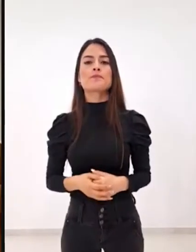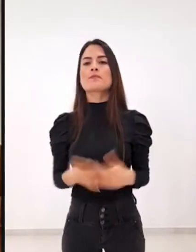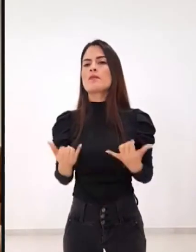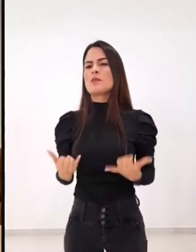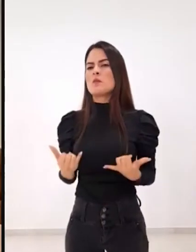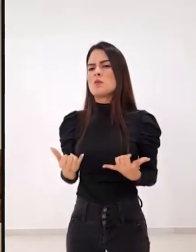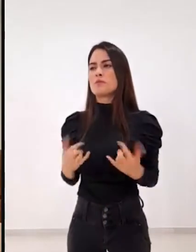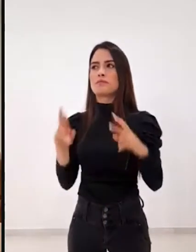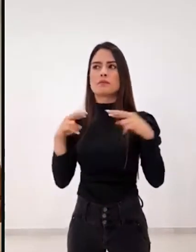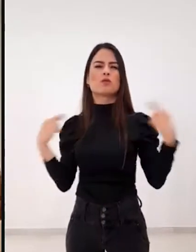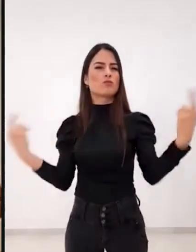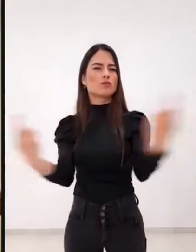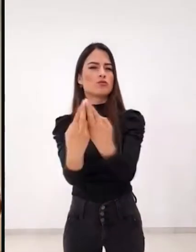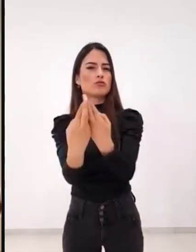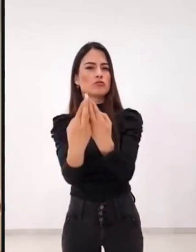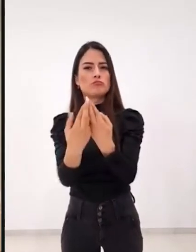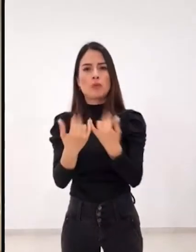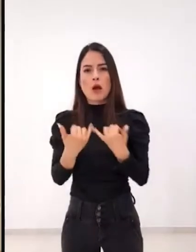atención